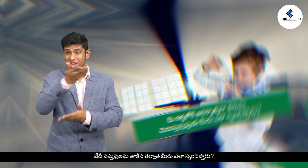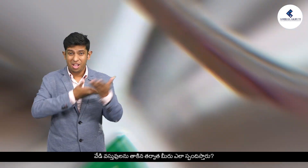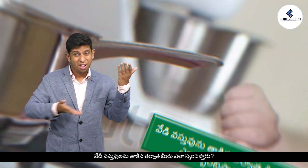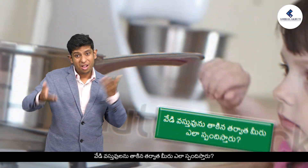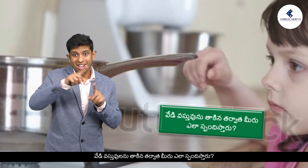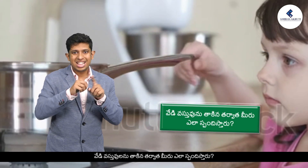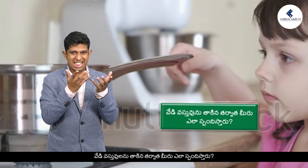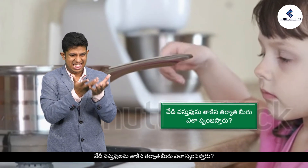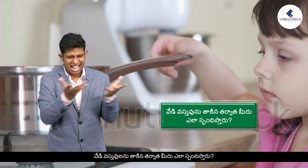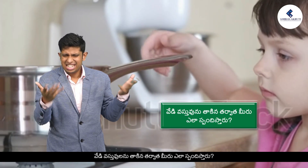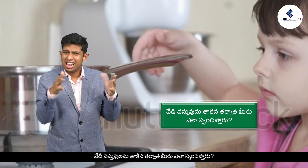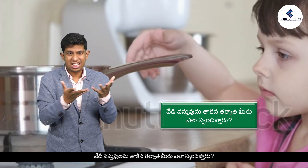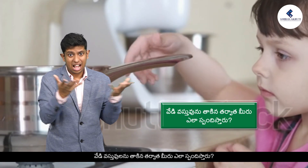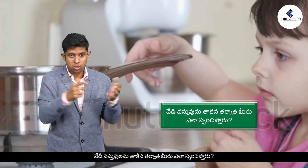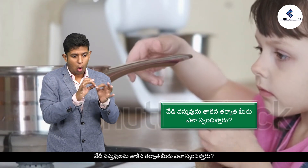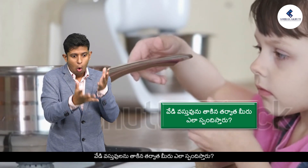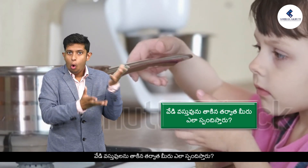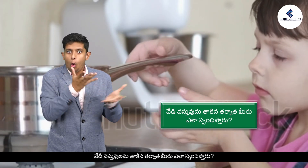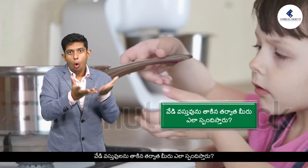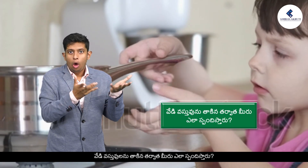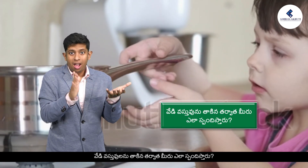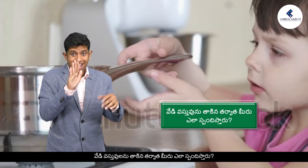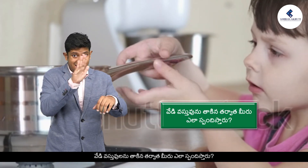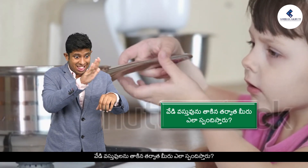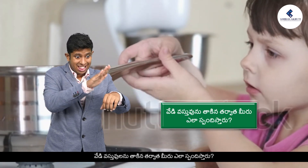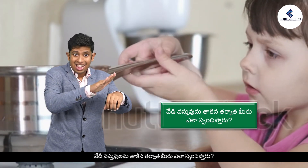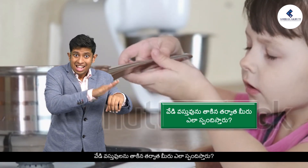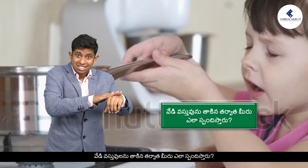వేడి వస్తువులను తాకిన తర్వాత మీరు ఎలా స్పందిస్తారు?